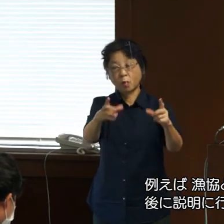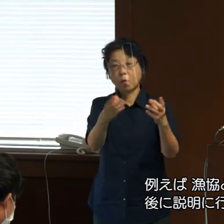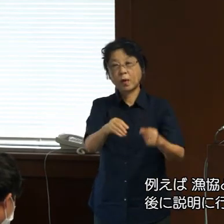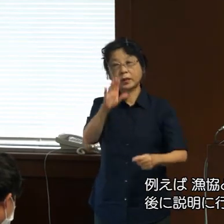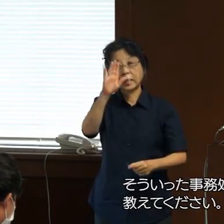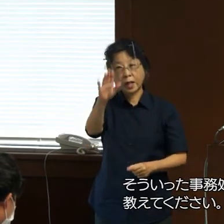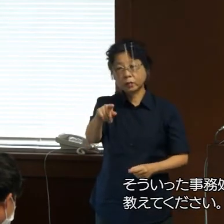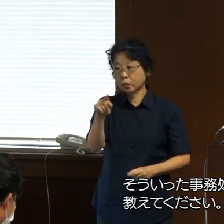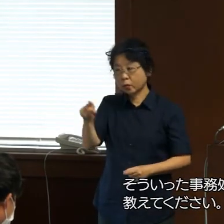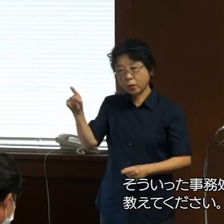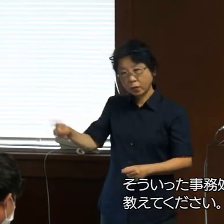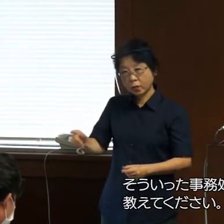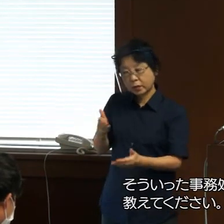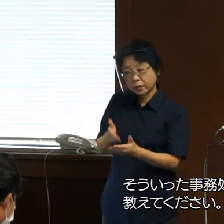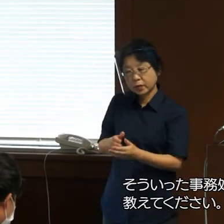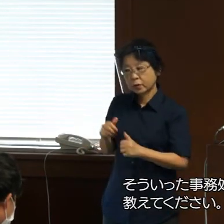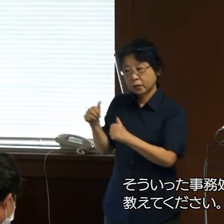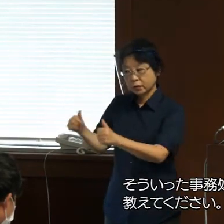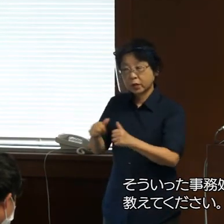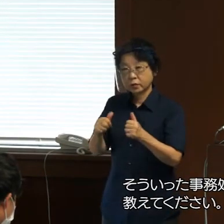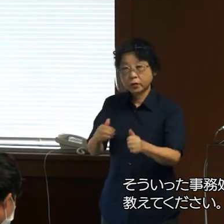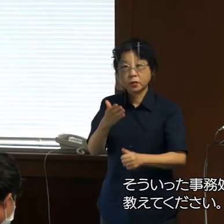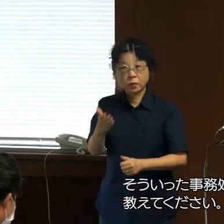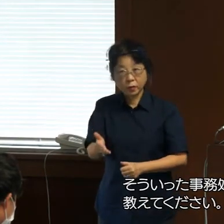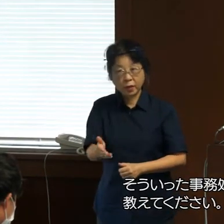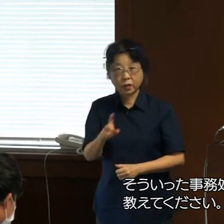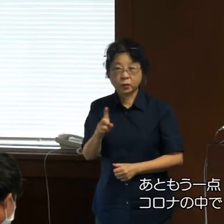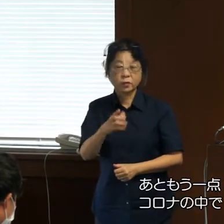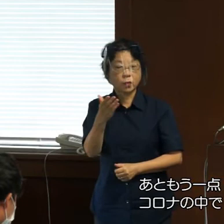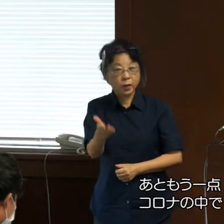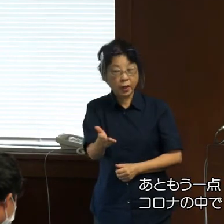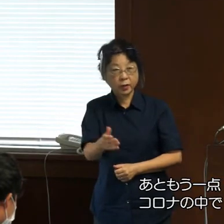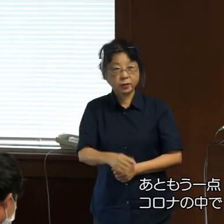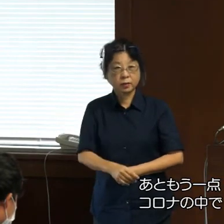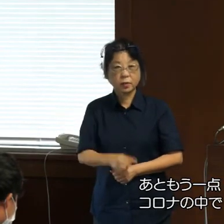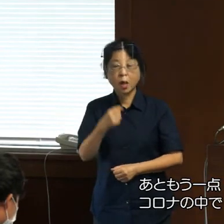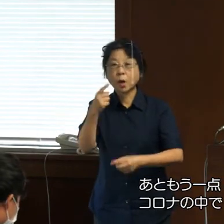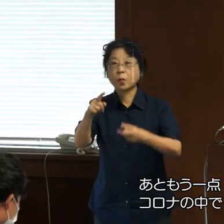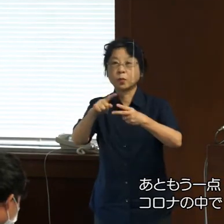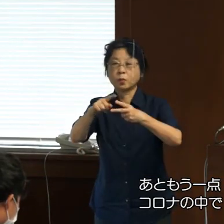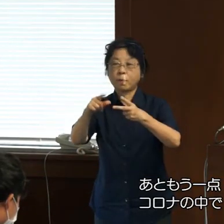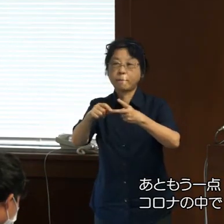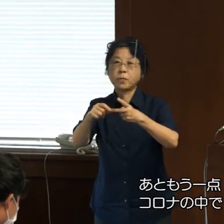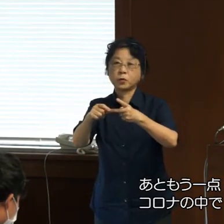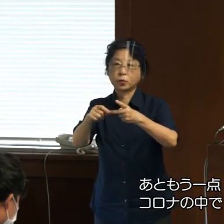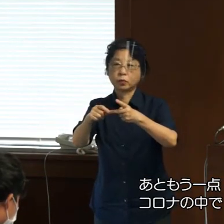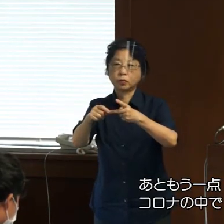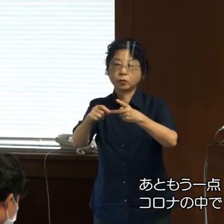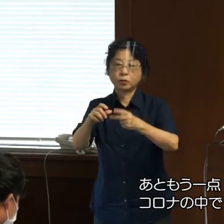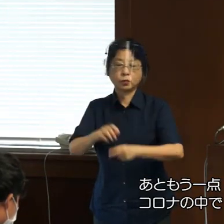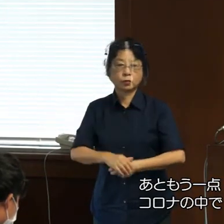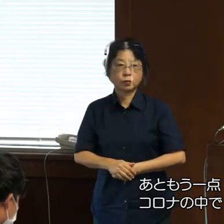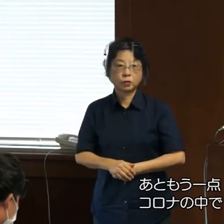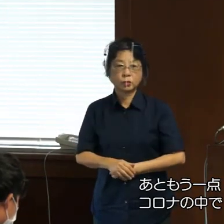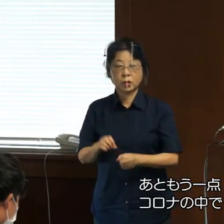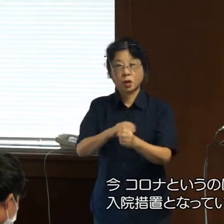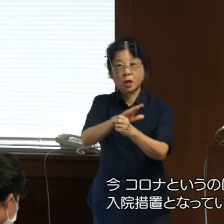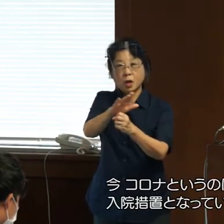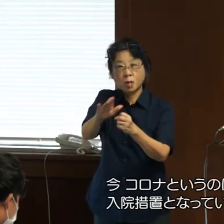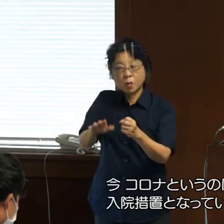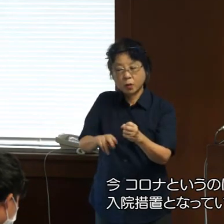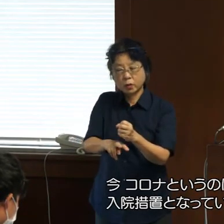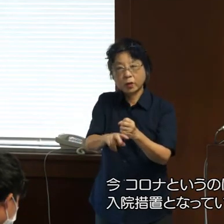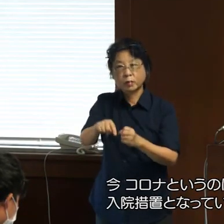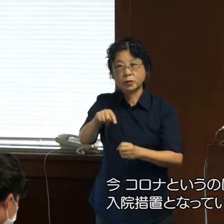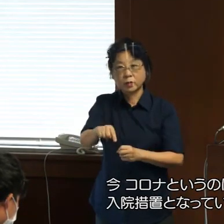に行ったりするのかとか、そういったこう地元への捉え方というのを教えてください。あともう一点、副題別なんですが、コロナの中で、今